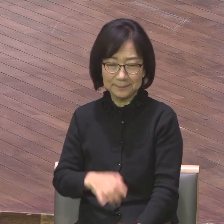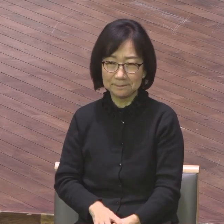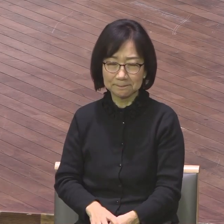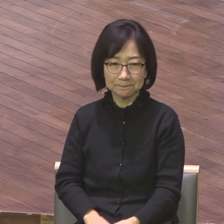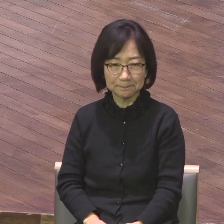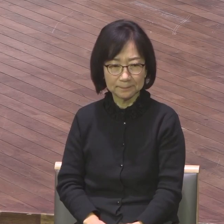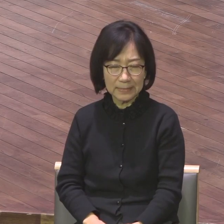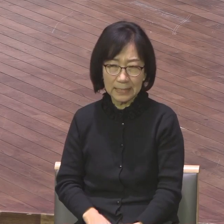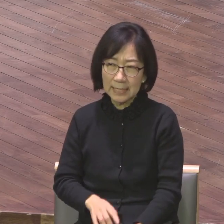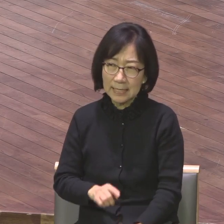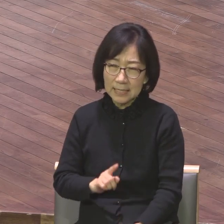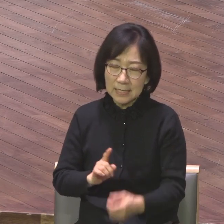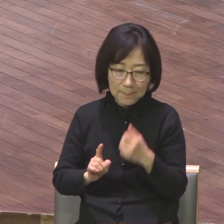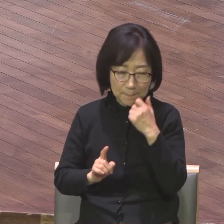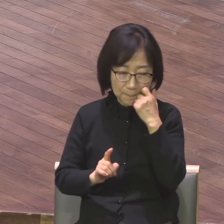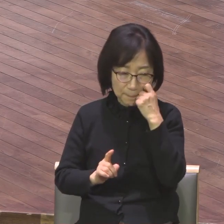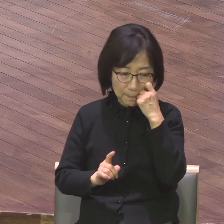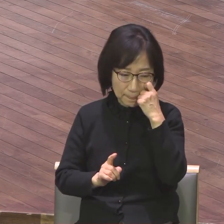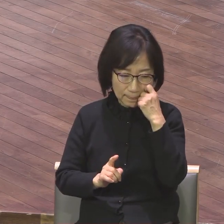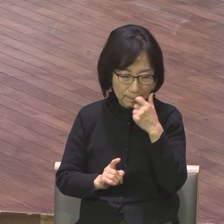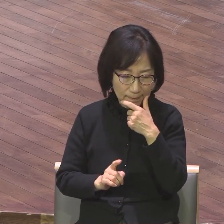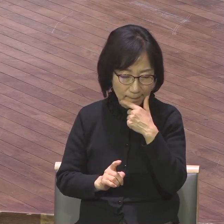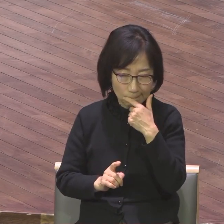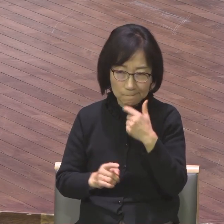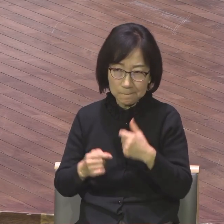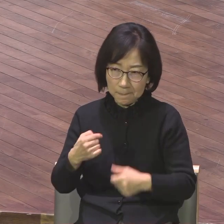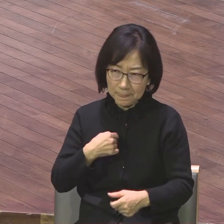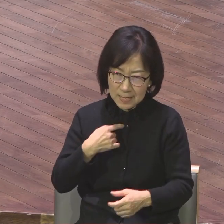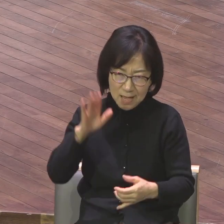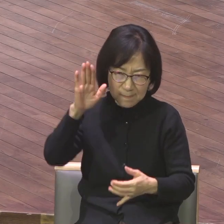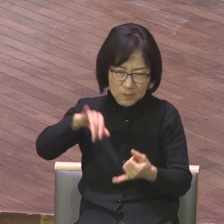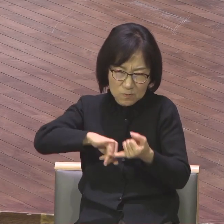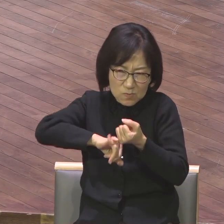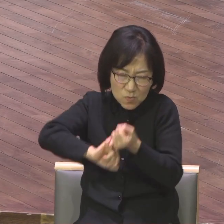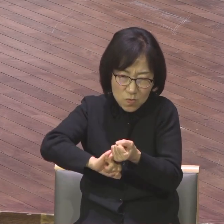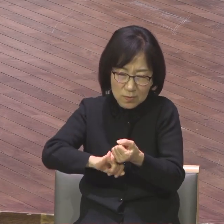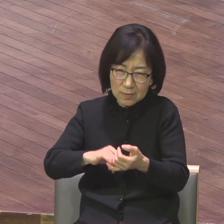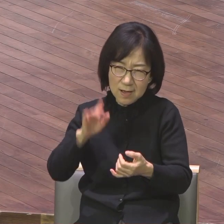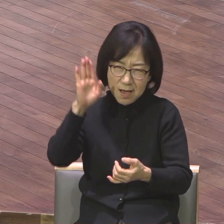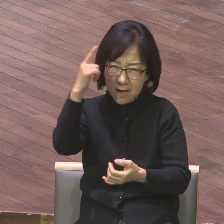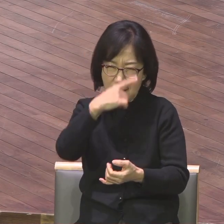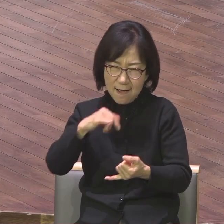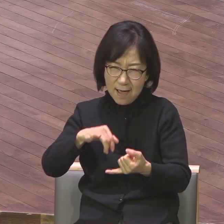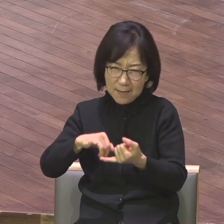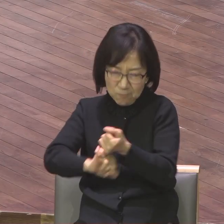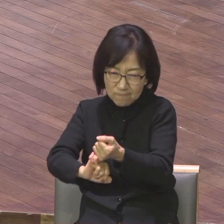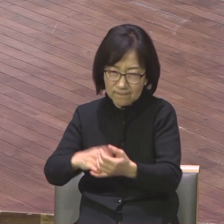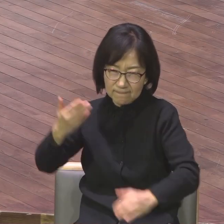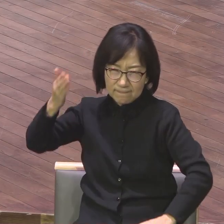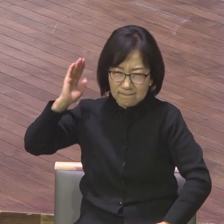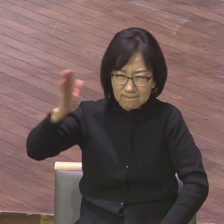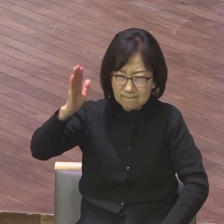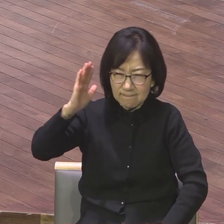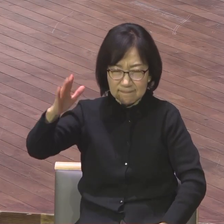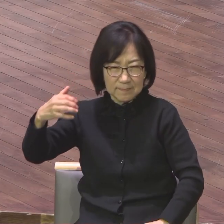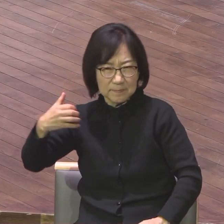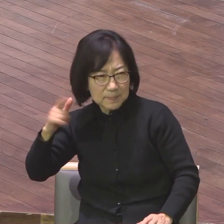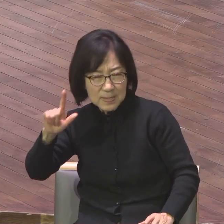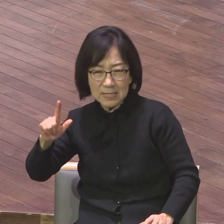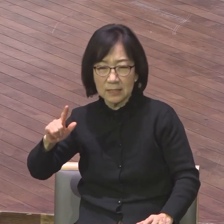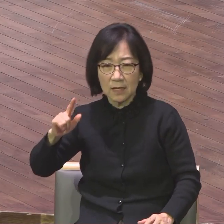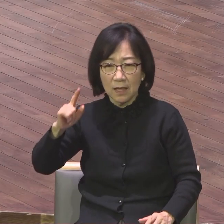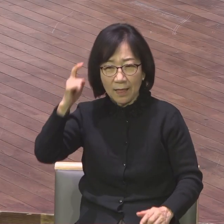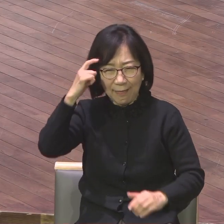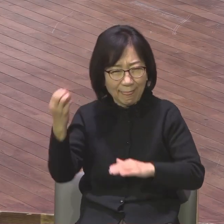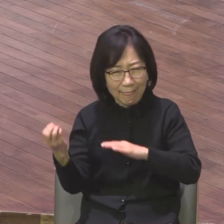심지어 나는 내가 어디 뭐가 돼야 되겠다. 어디 가서 내가 강의를 해야지, 설교해야지. 단 한 번도 느낀 적